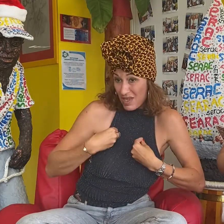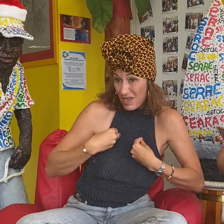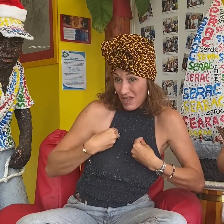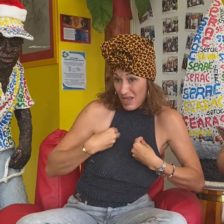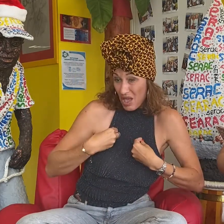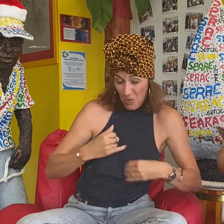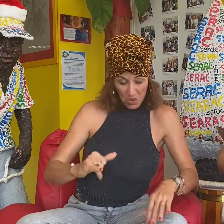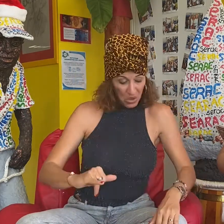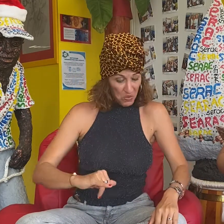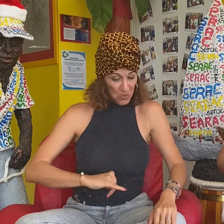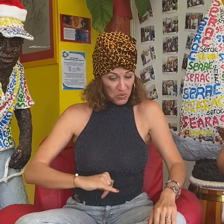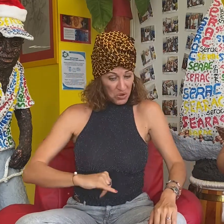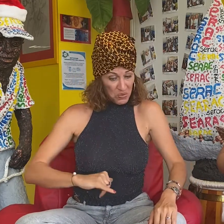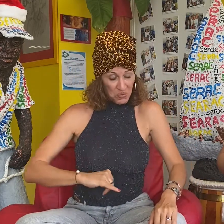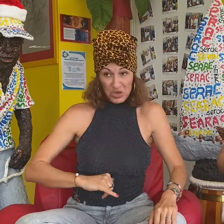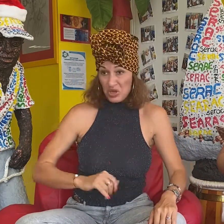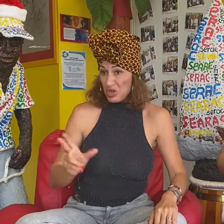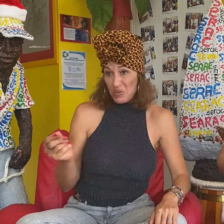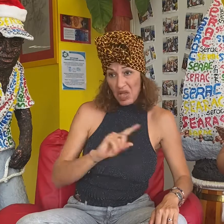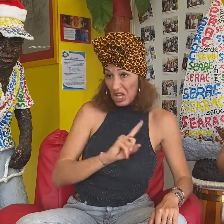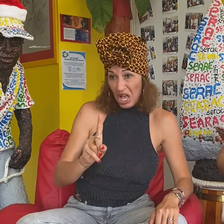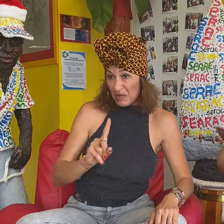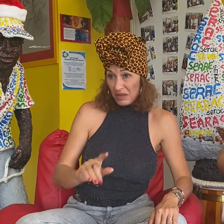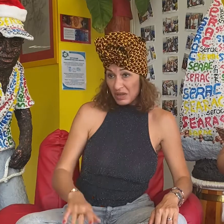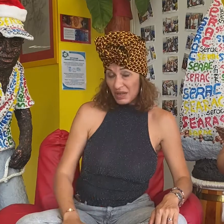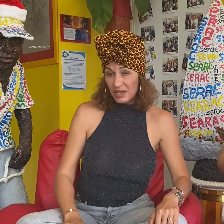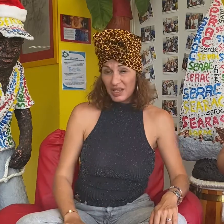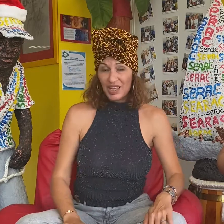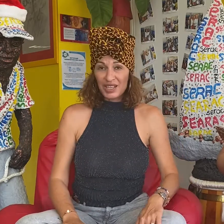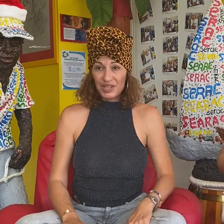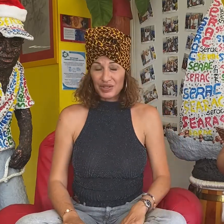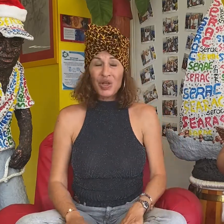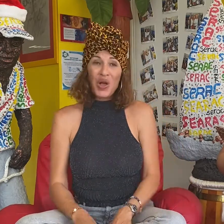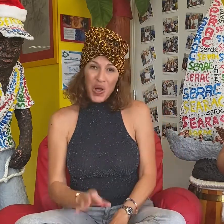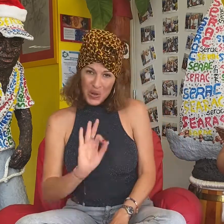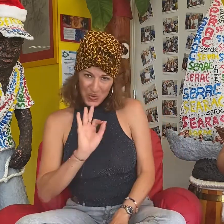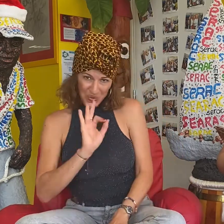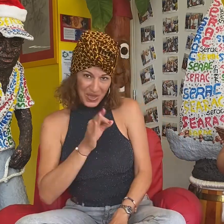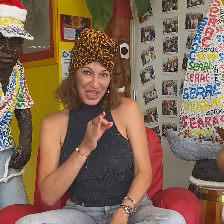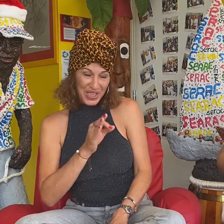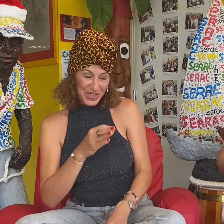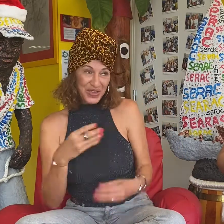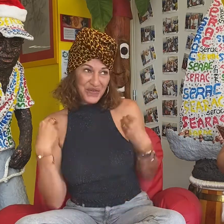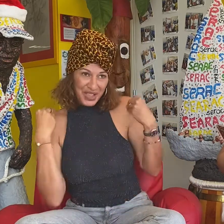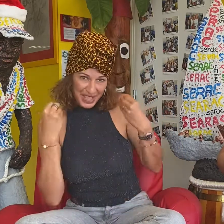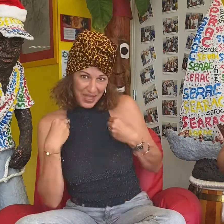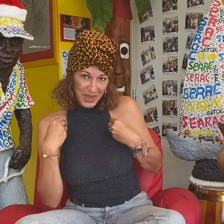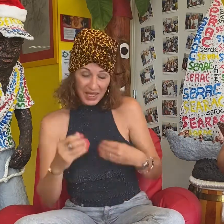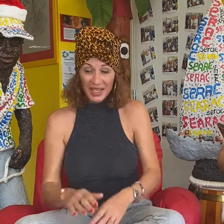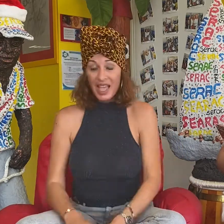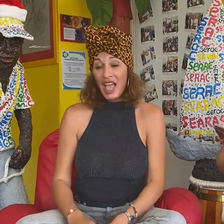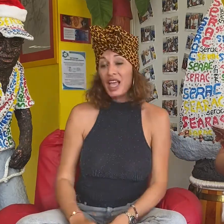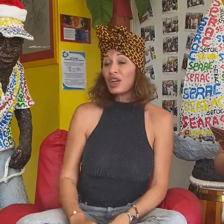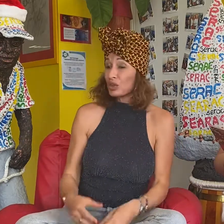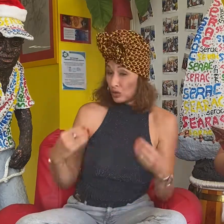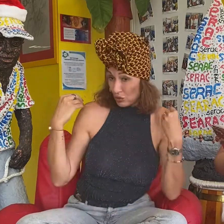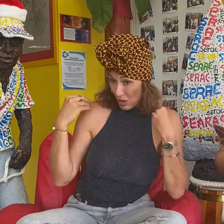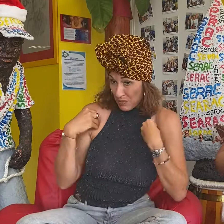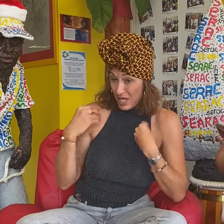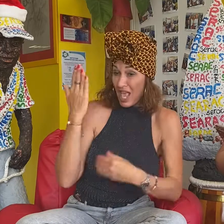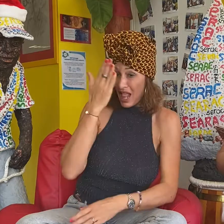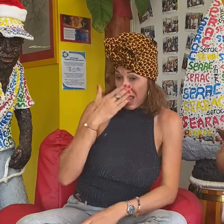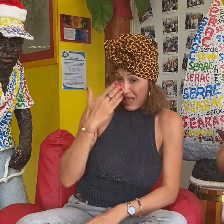mais qui ne font pas pipi. Je vais les habiller. Quand tu auras mis ces poupées dans le casier